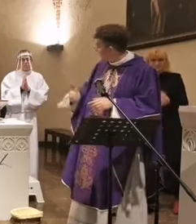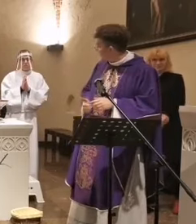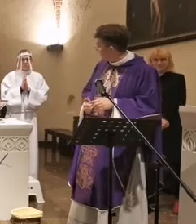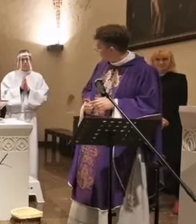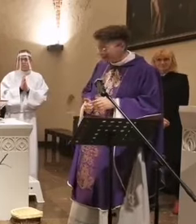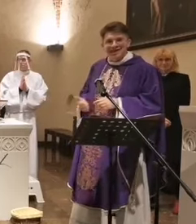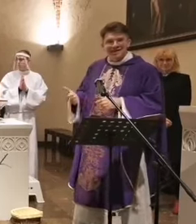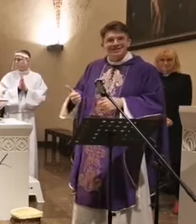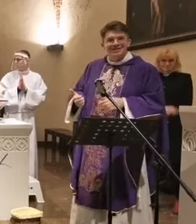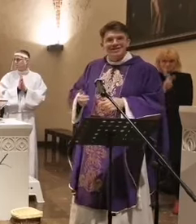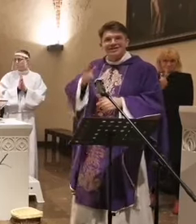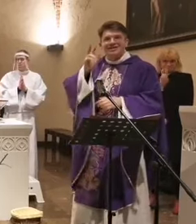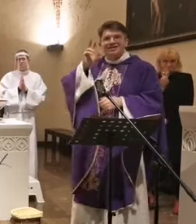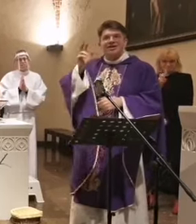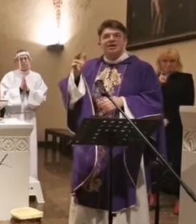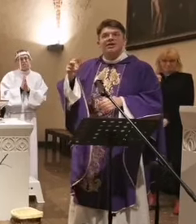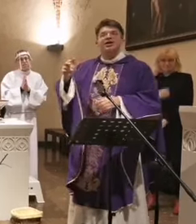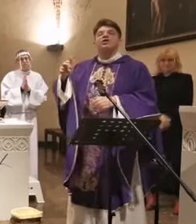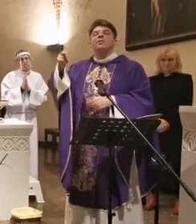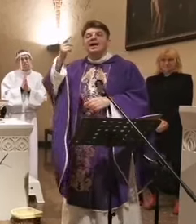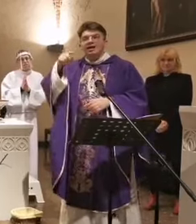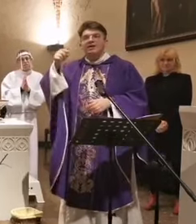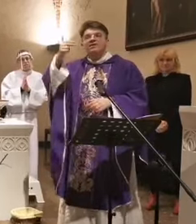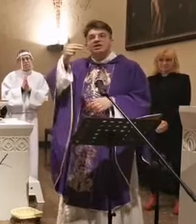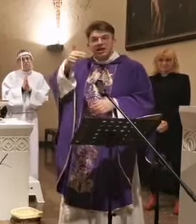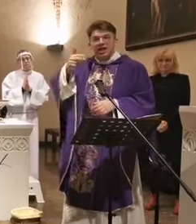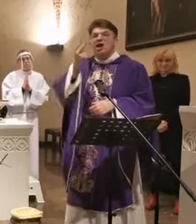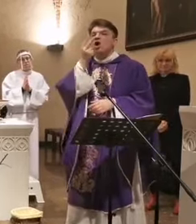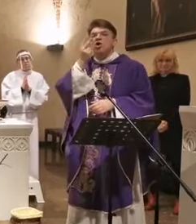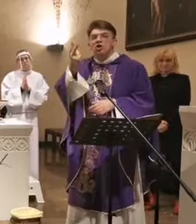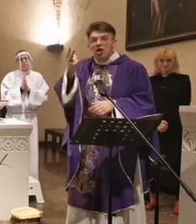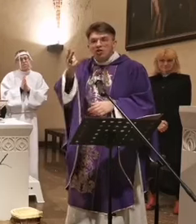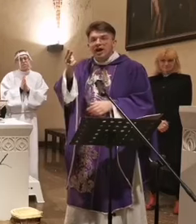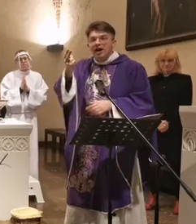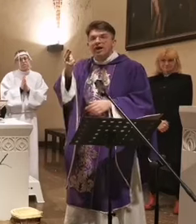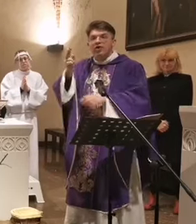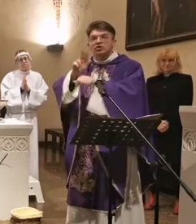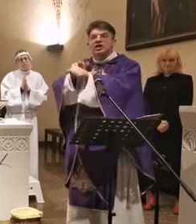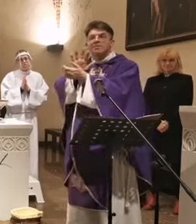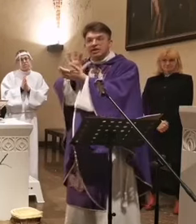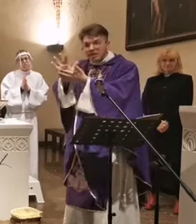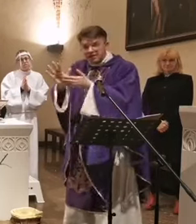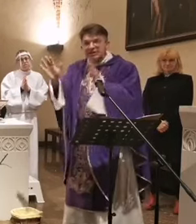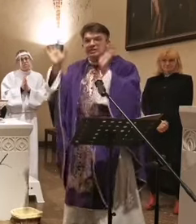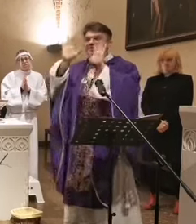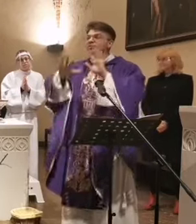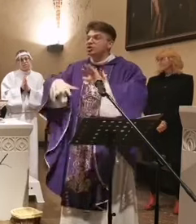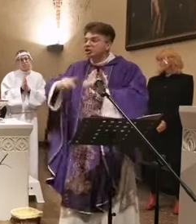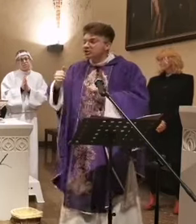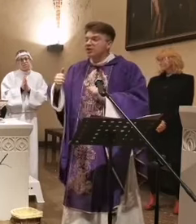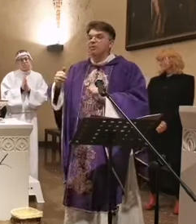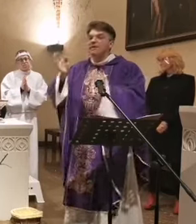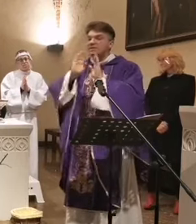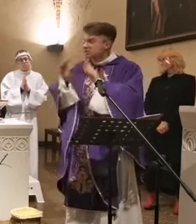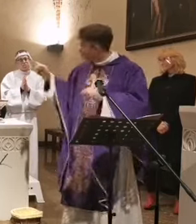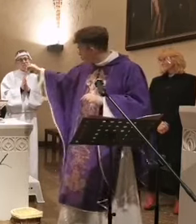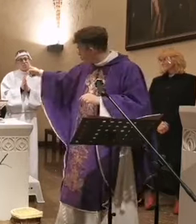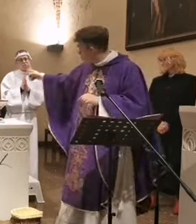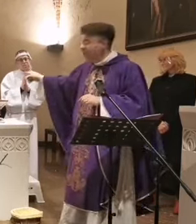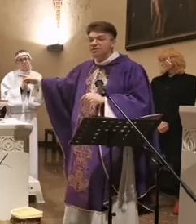Like. Grazie. I domenica w niedzielę ogląda godzina 15 zawsze mszę świętą